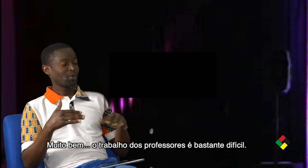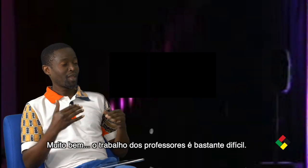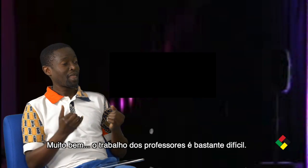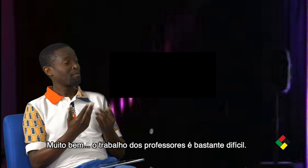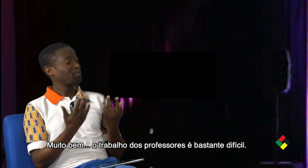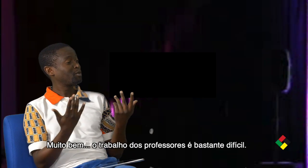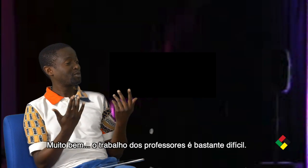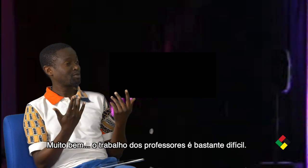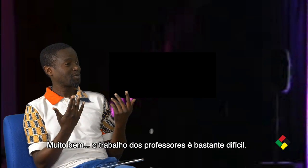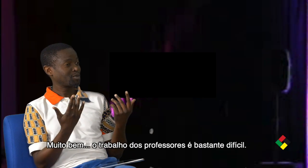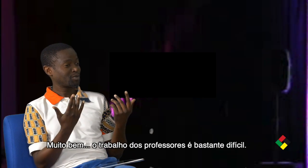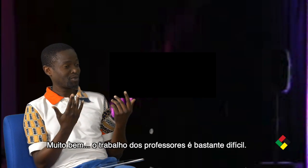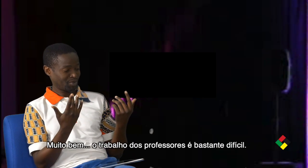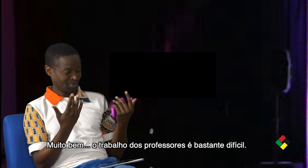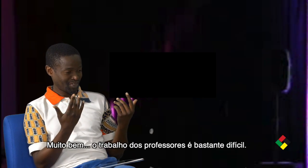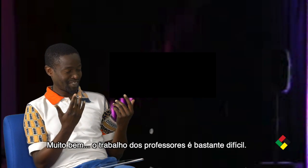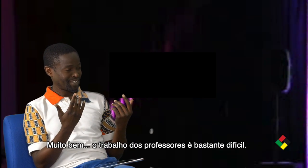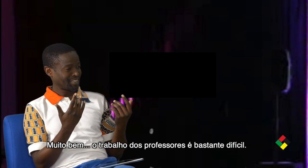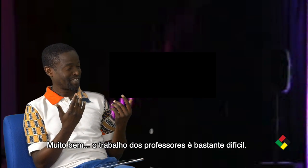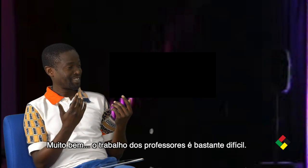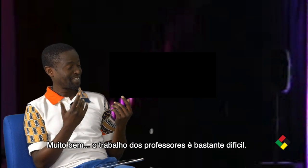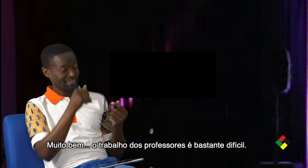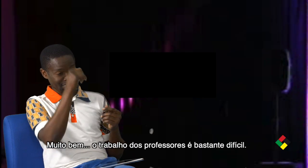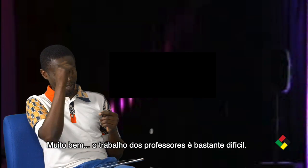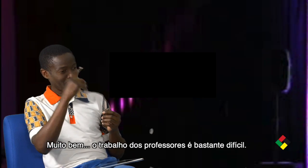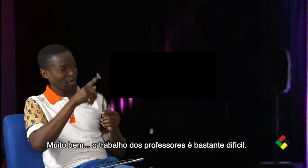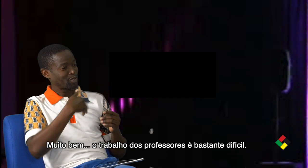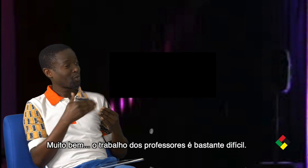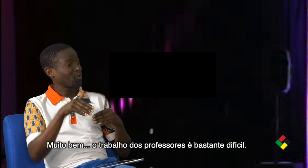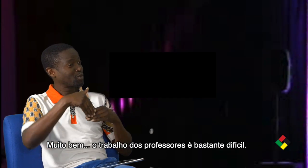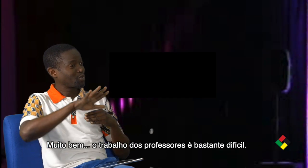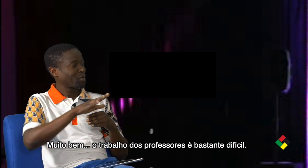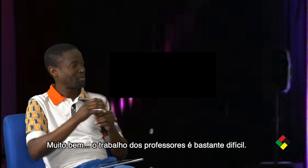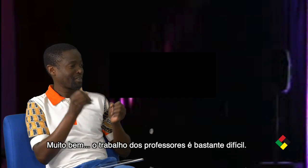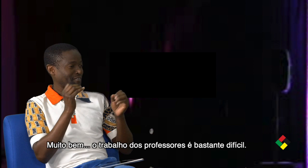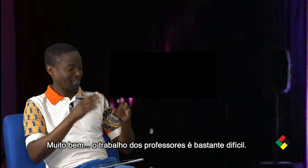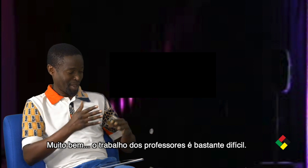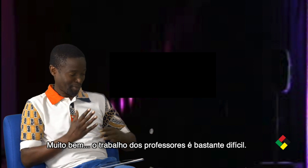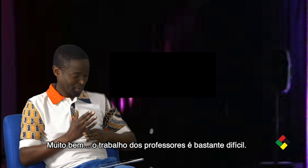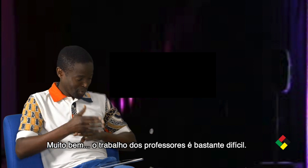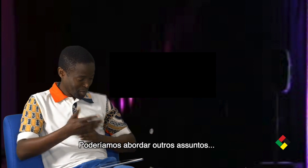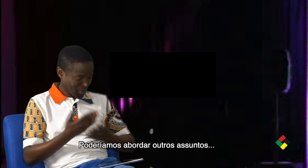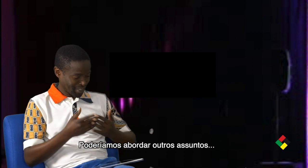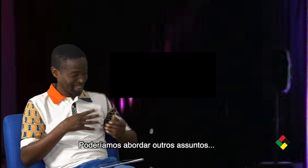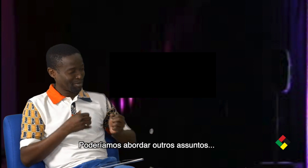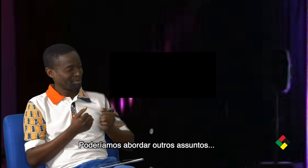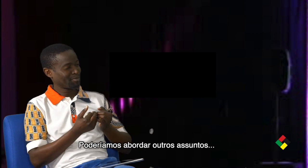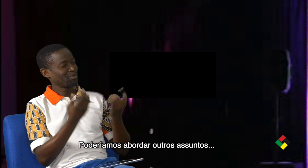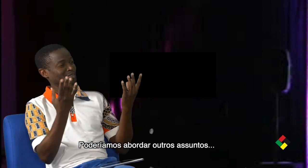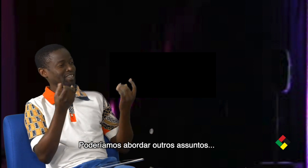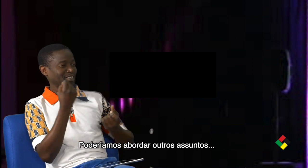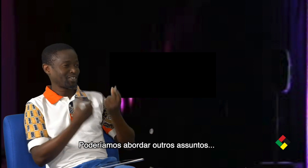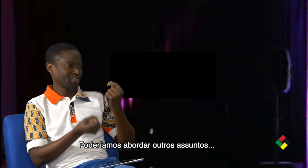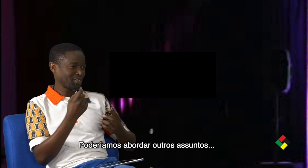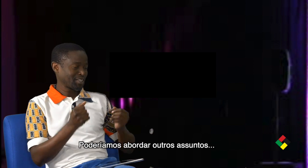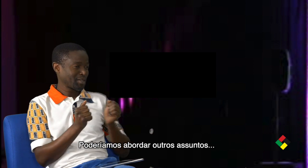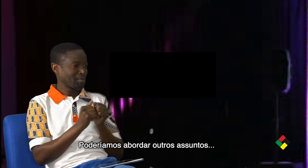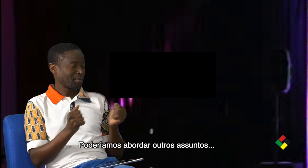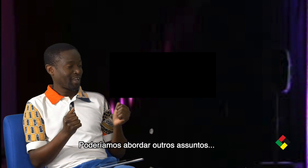Muito bem. Este trabalho dos professores é muito difícil e podíamos até estar a falar